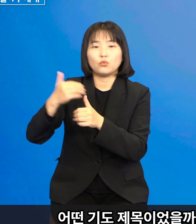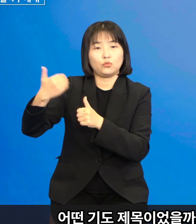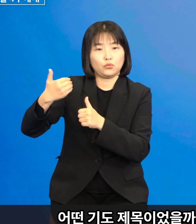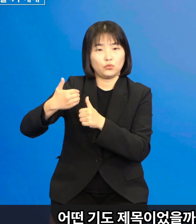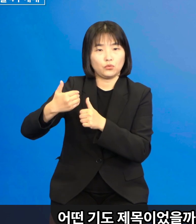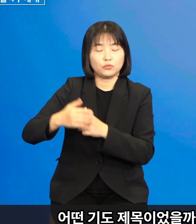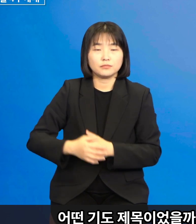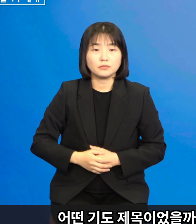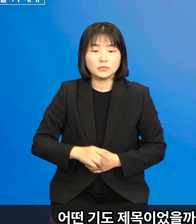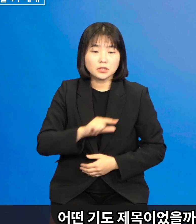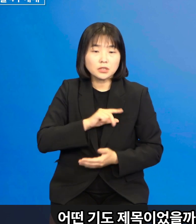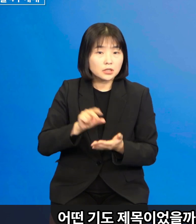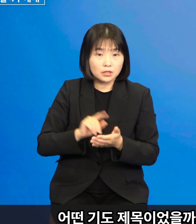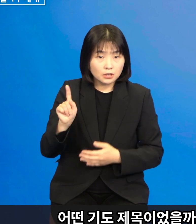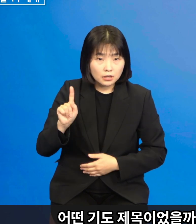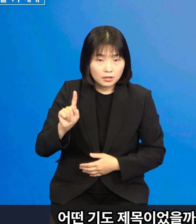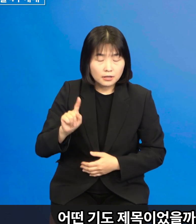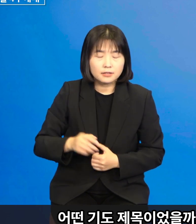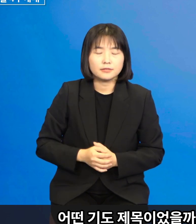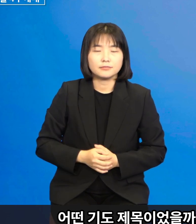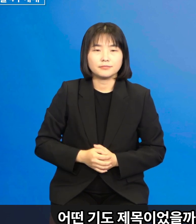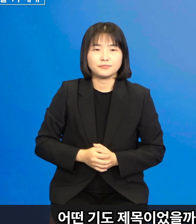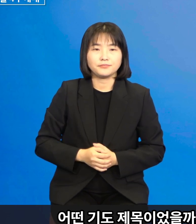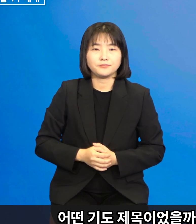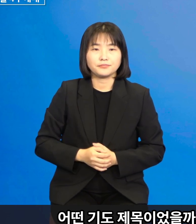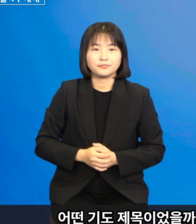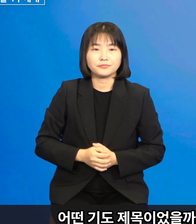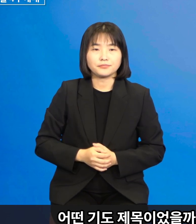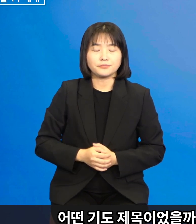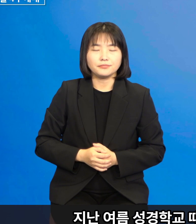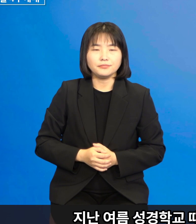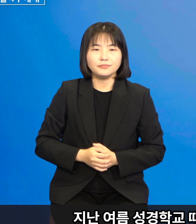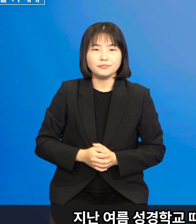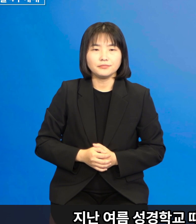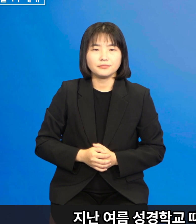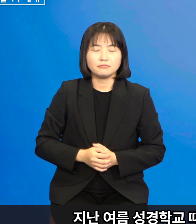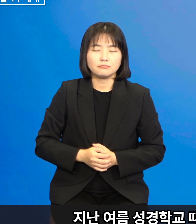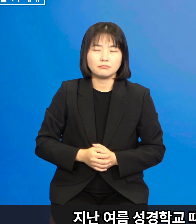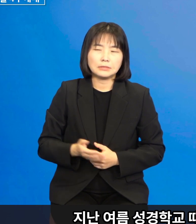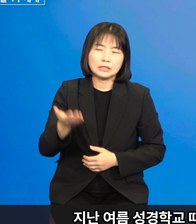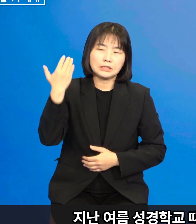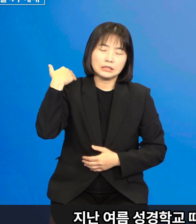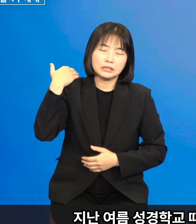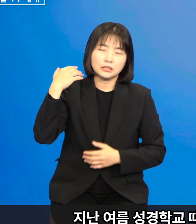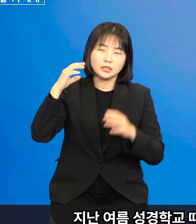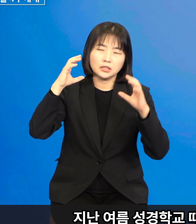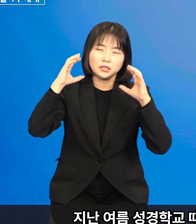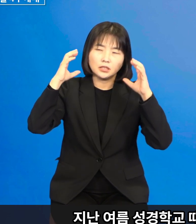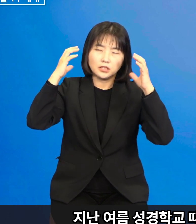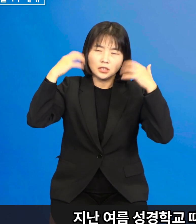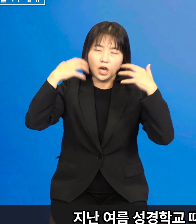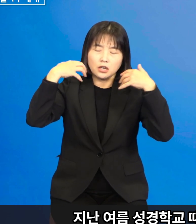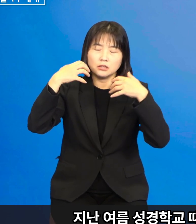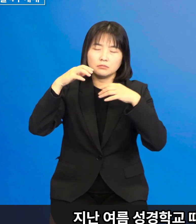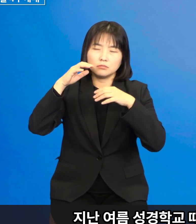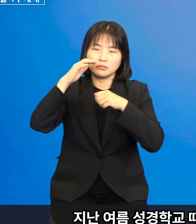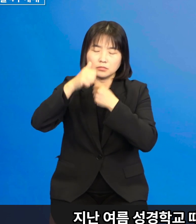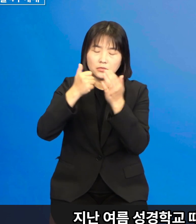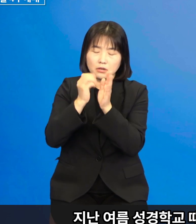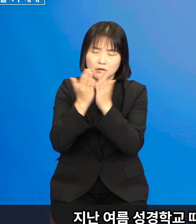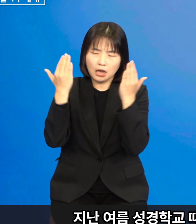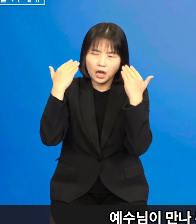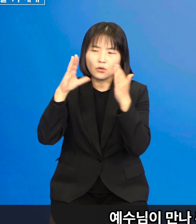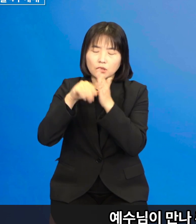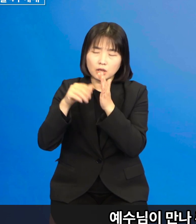어떤 기도 제목이었을까요? 물어보니까 이러는 겁니다. 지난 여름 성경학교 때 예수님을 만나고